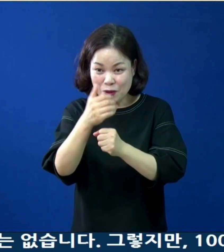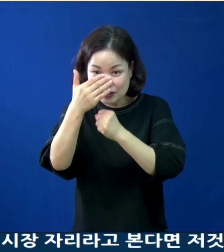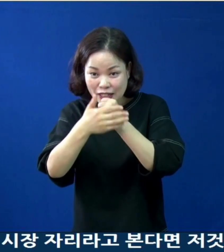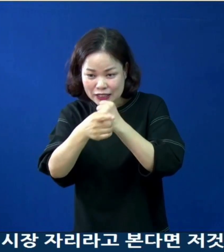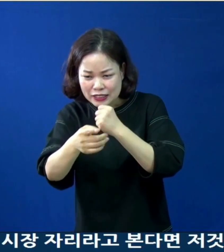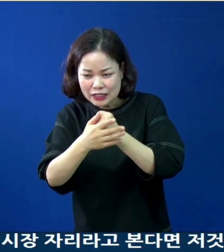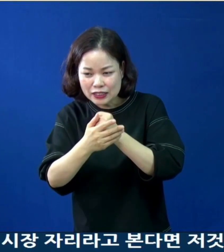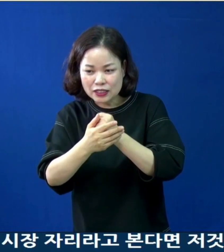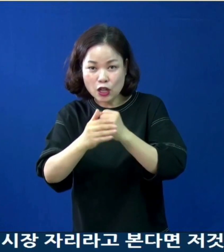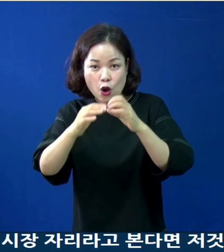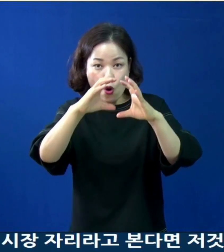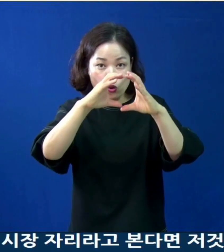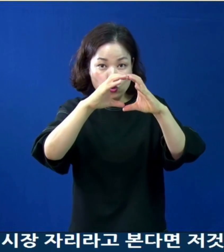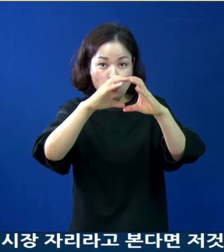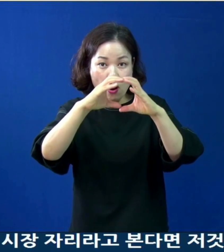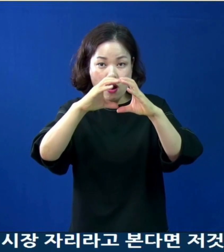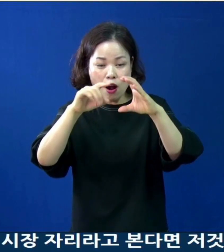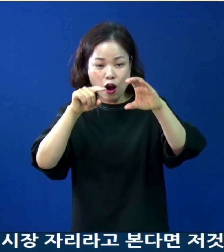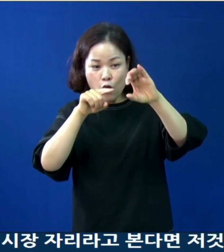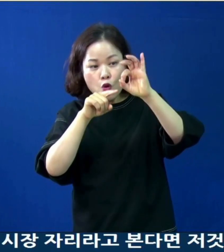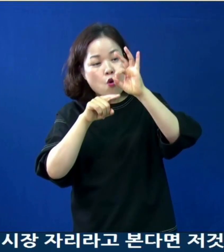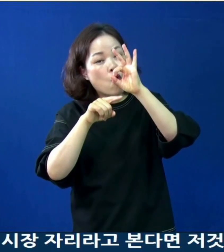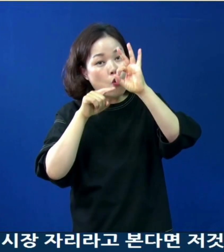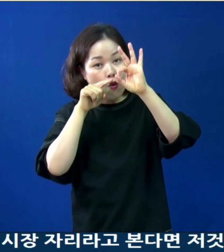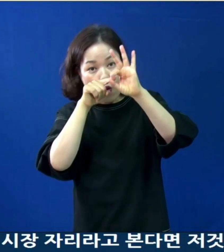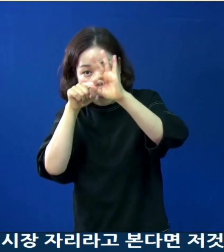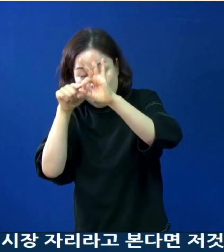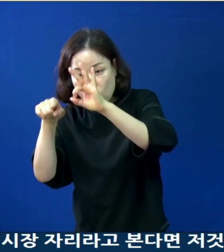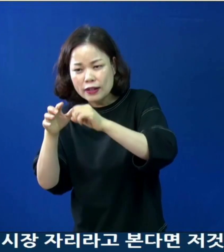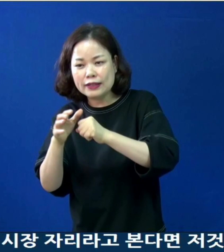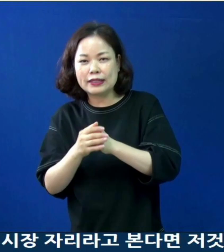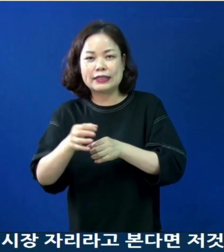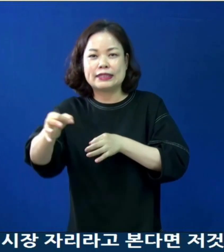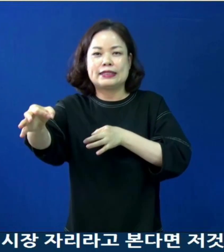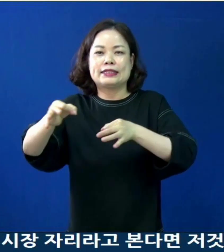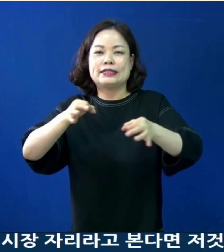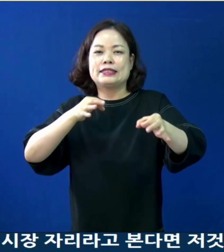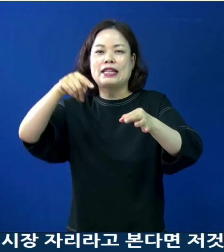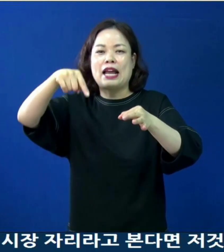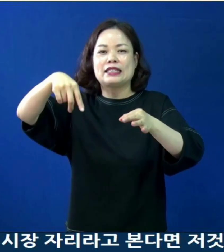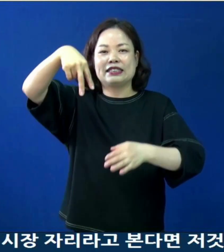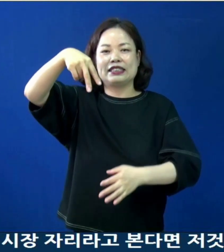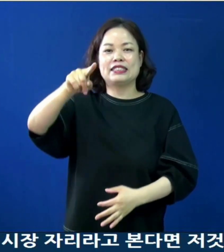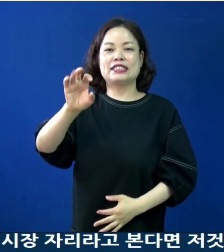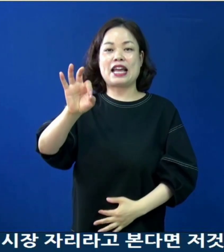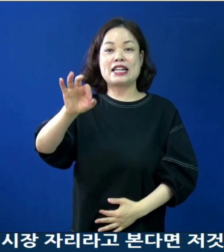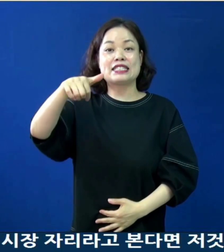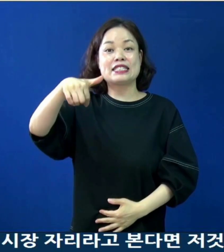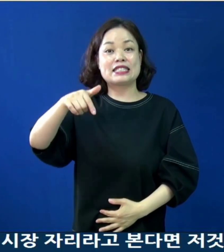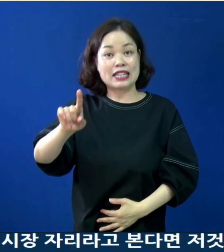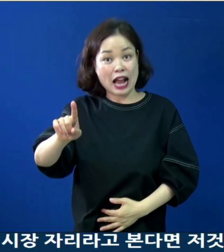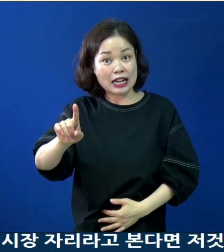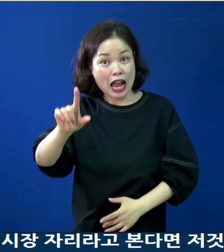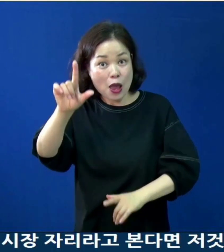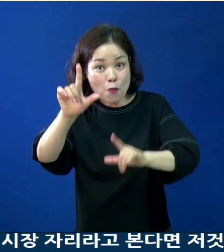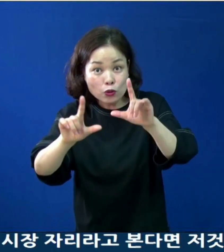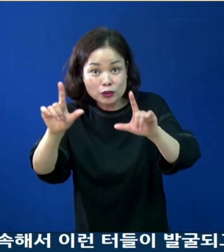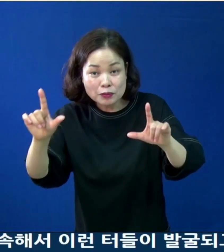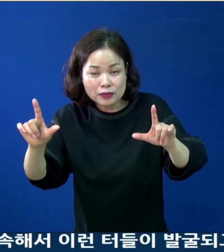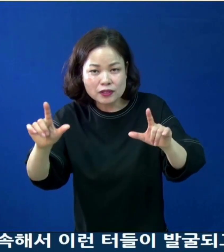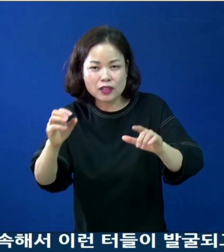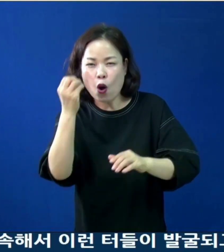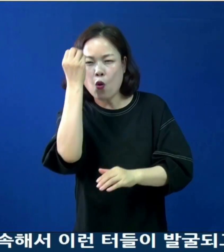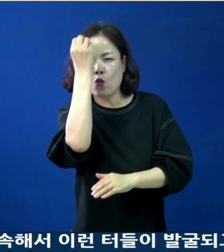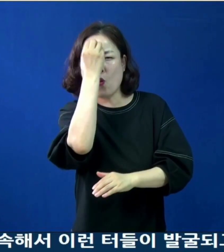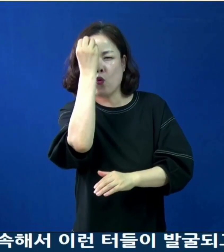저 구멍이 뻥뻥 난 곳들은 시장 중에서도 상가일 가능성이 있고요. 저런 모습의 상가들은 대개